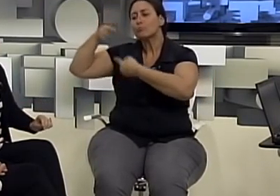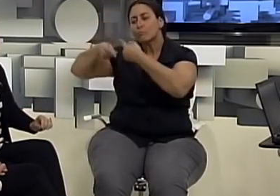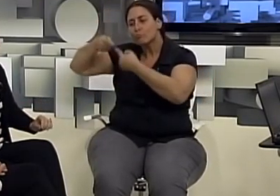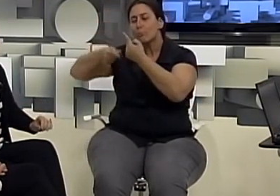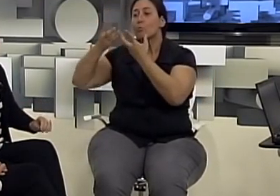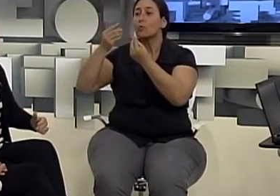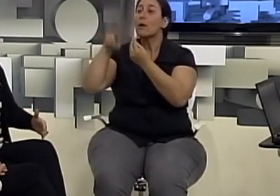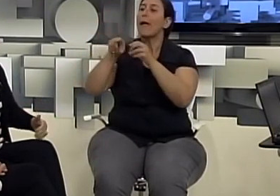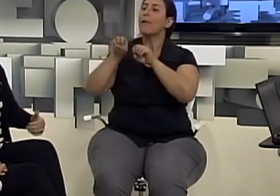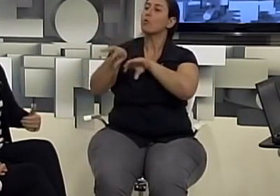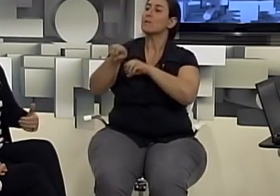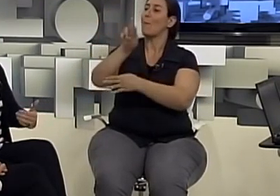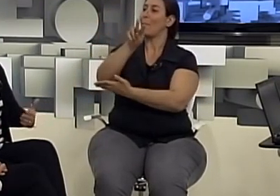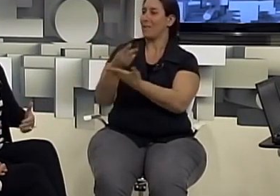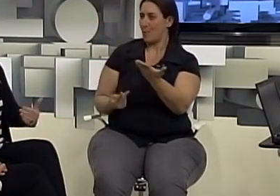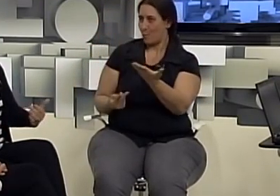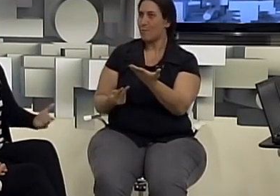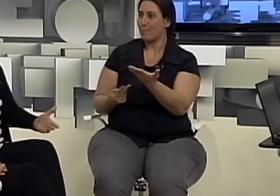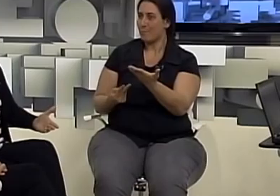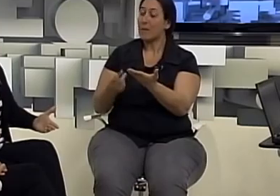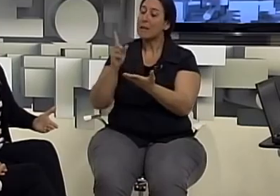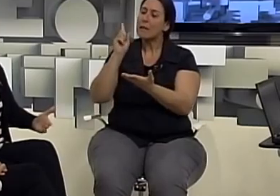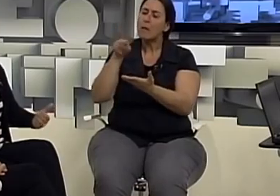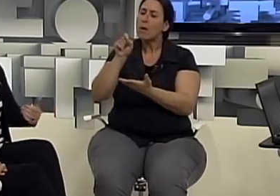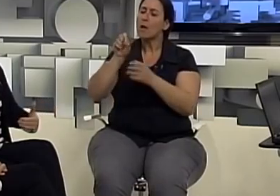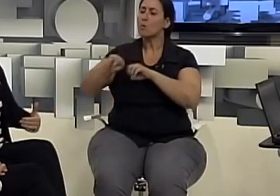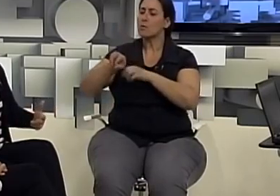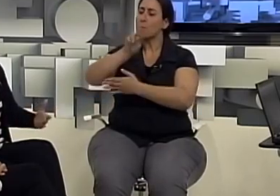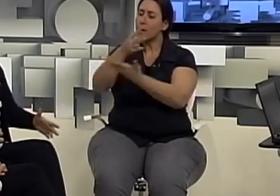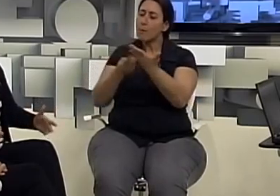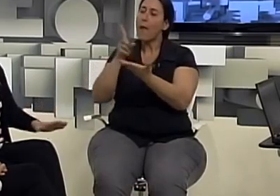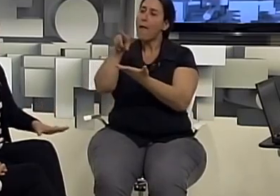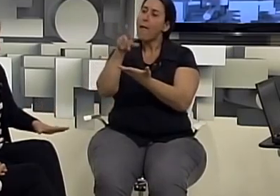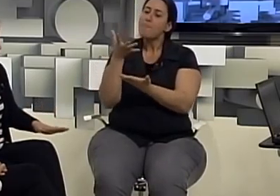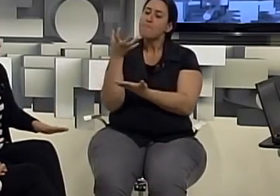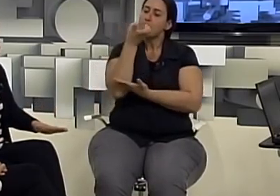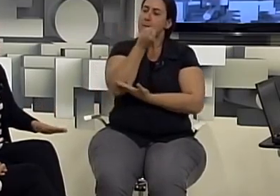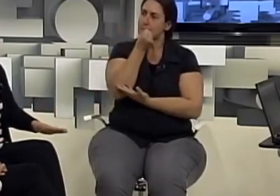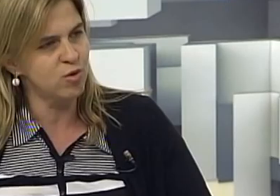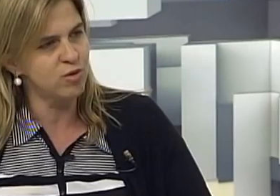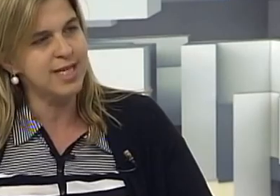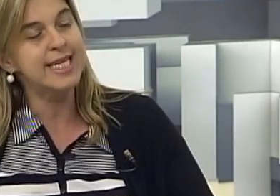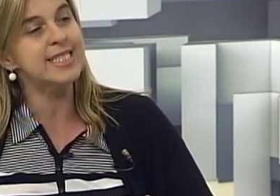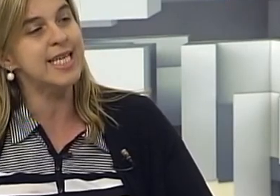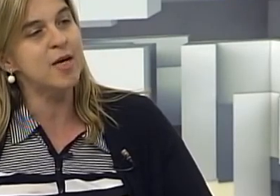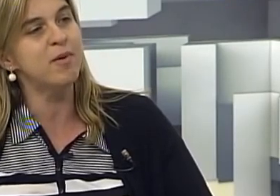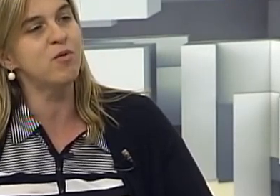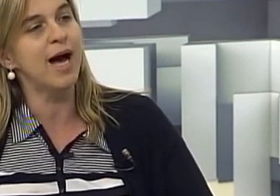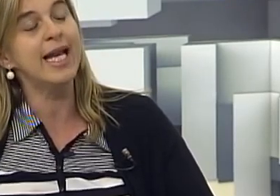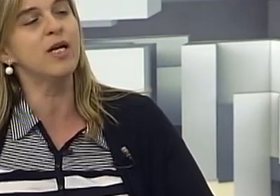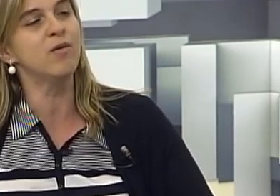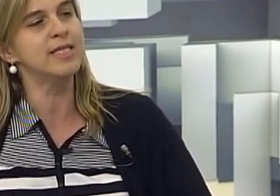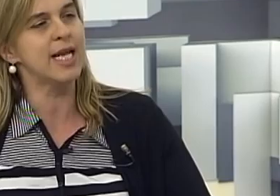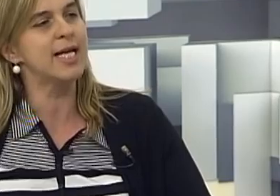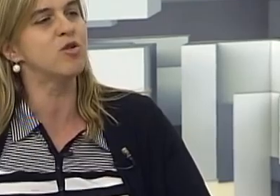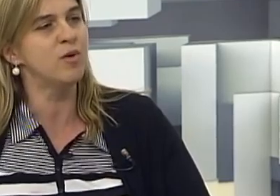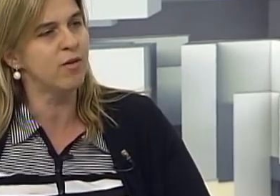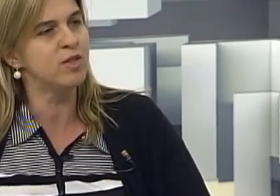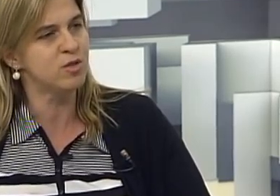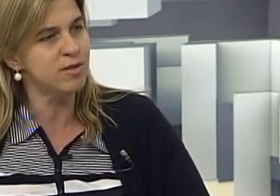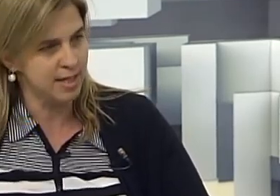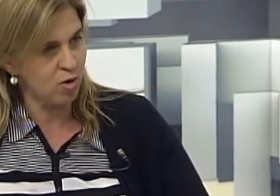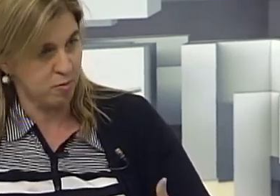educação bilíngue, que é preservar espaços onde crianças, adolescentes e adultos surdos recebam a língua de